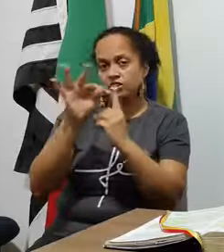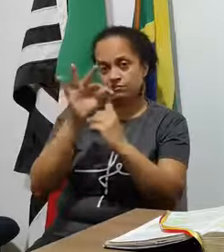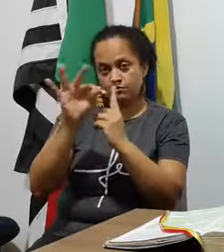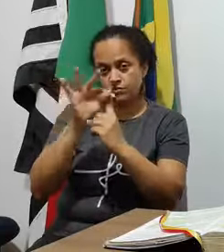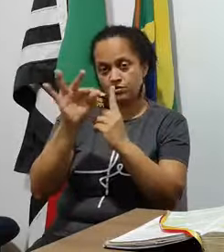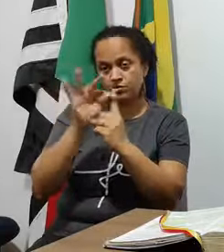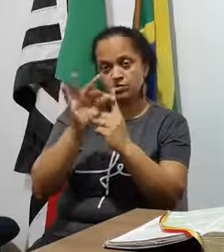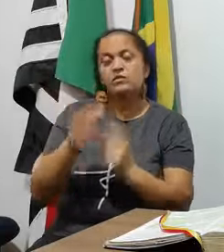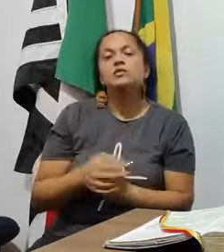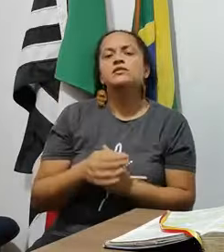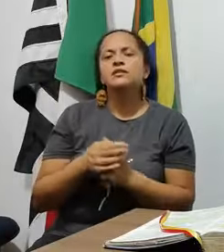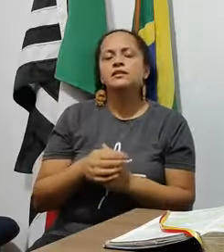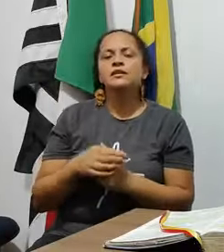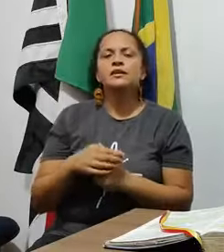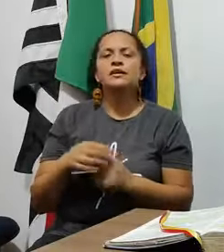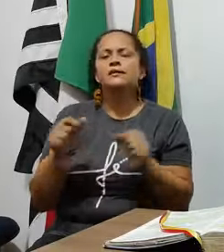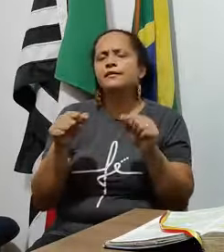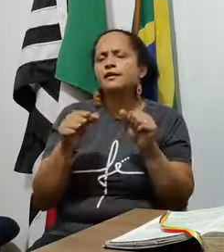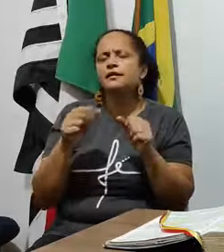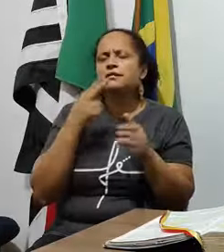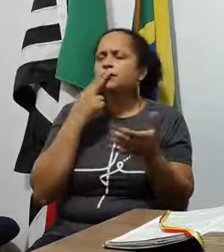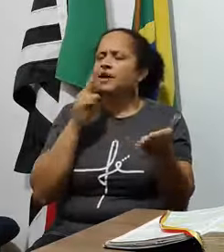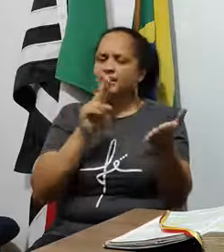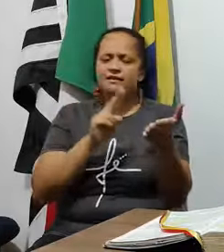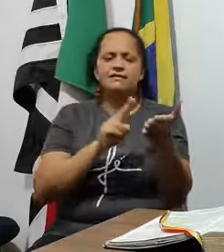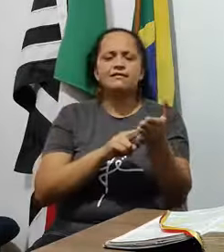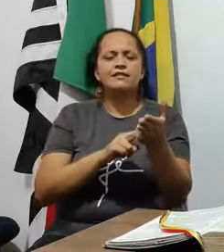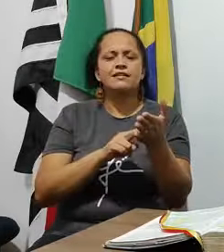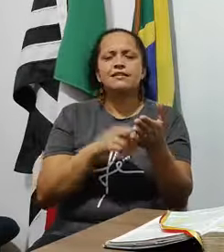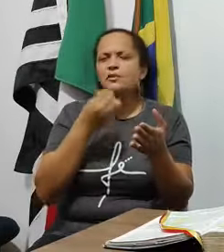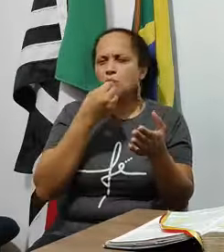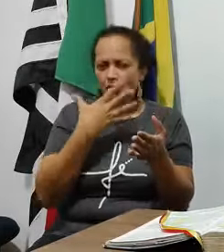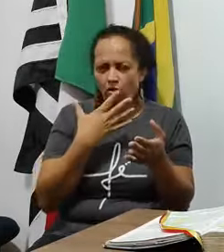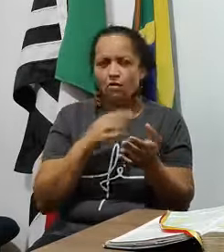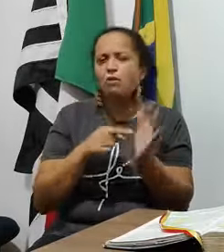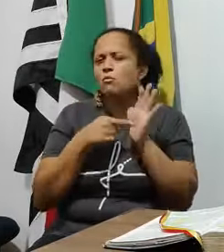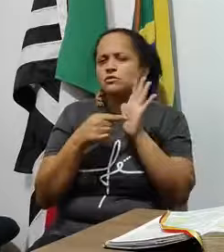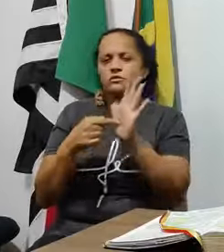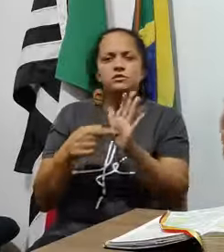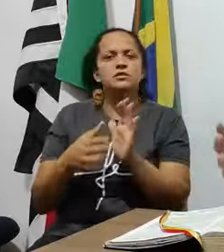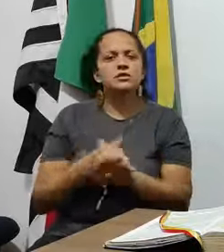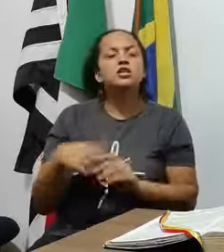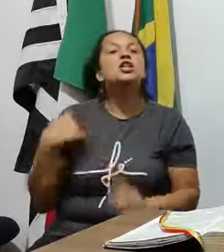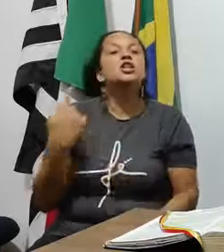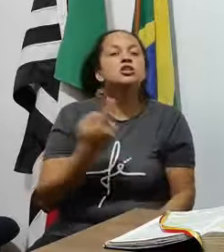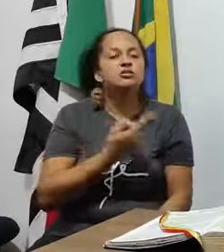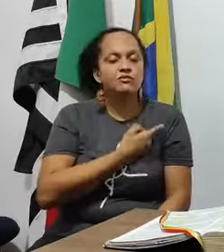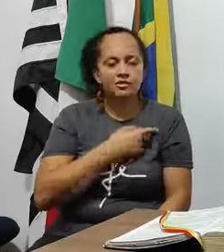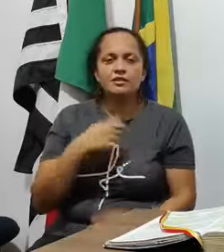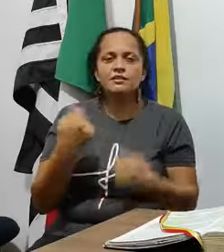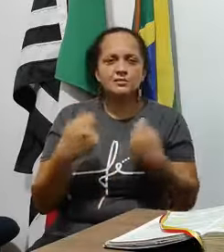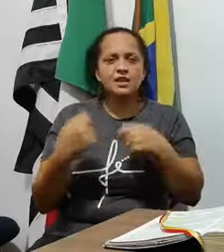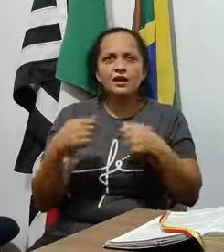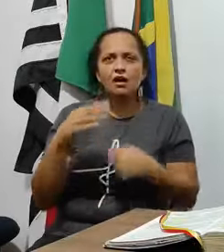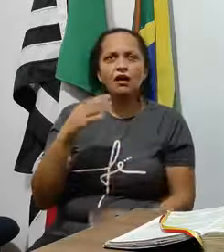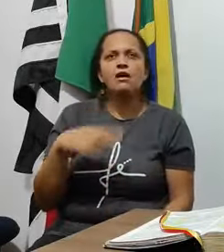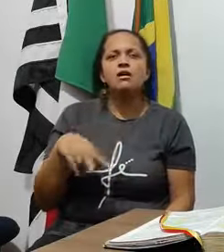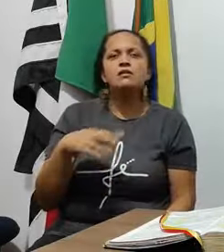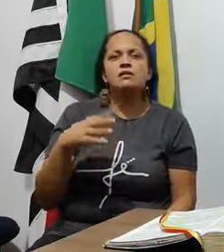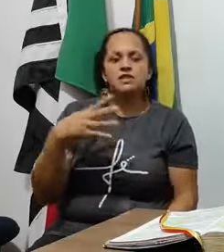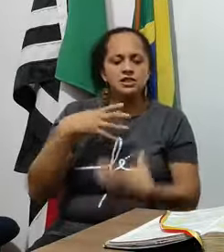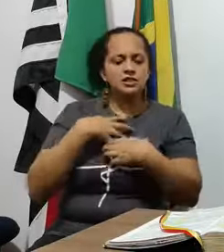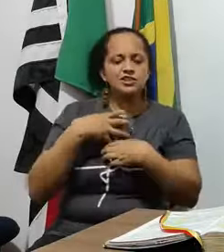declaração extraordinária. E para mim é uma inspiração. E nós temos que nos espelhar no apóstolo Paulo. Ele diz,